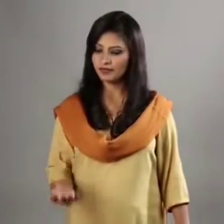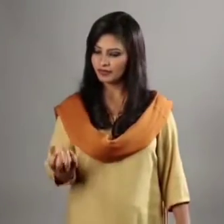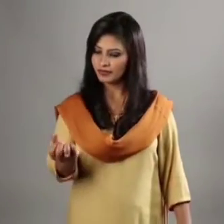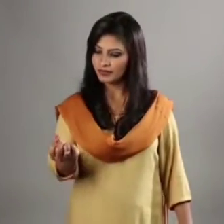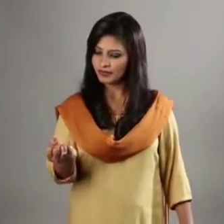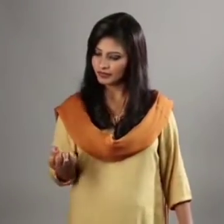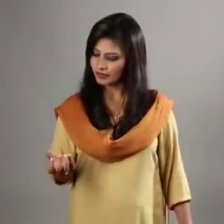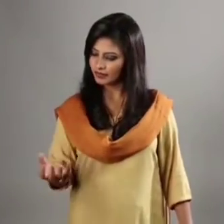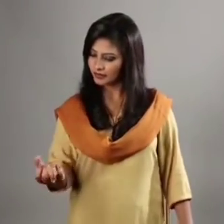ड्रॉर्स.